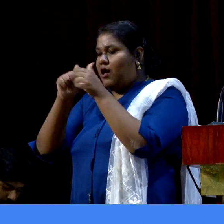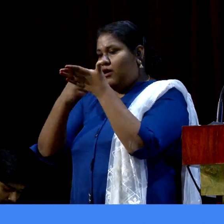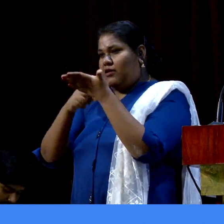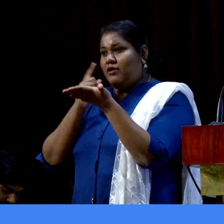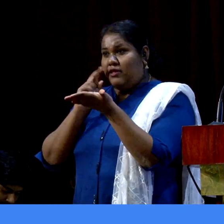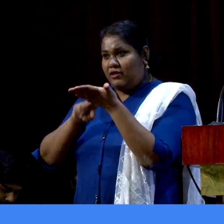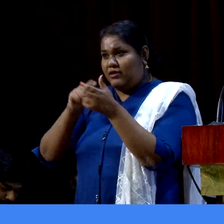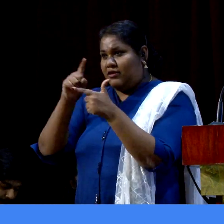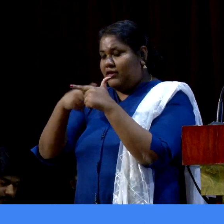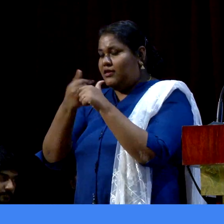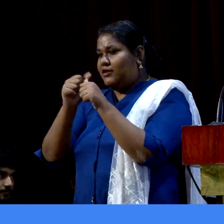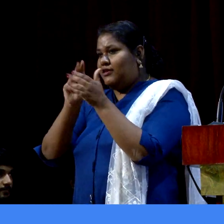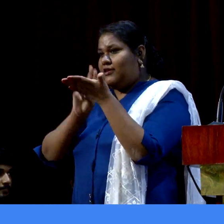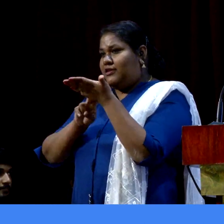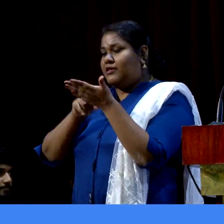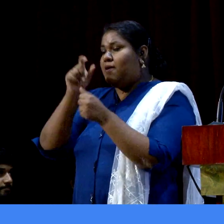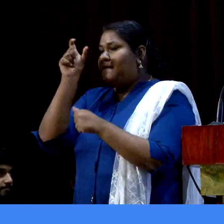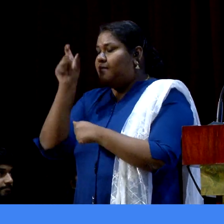இங்கே உரையாற்றிருக்கிறார்கள்.